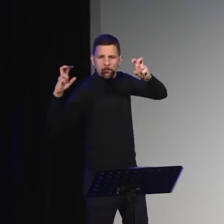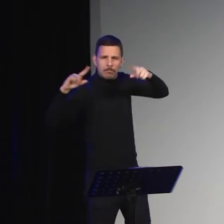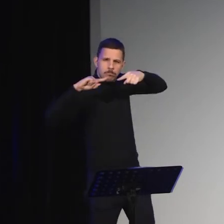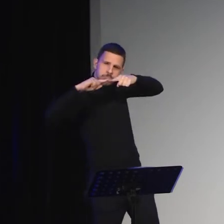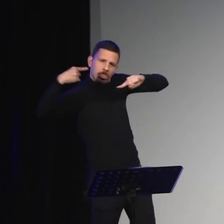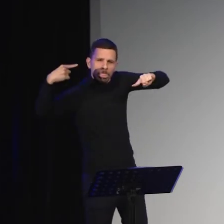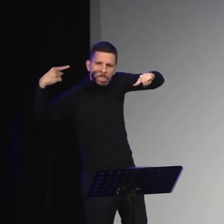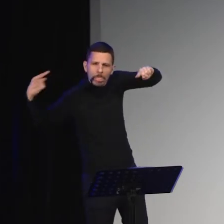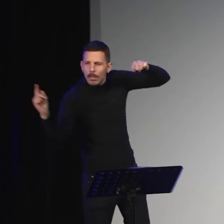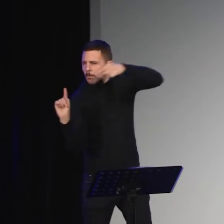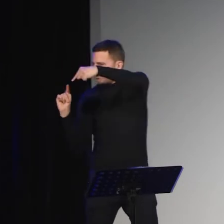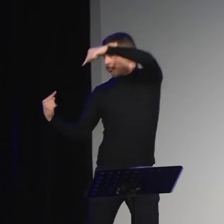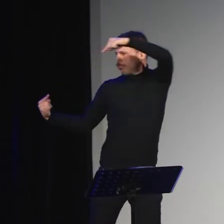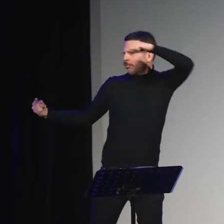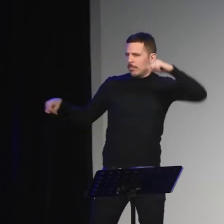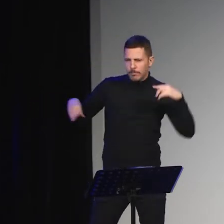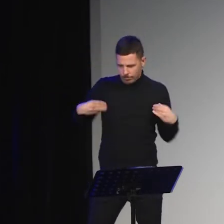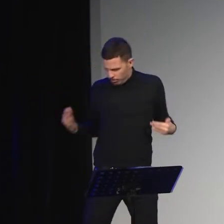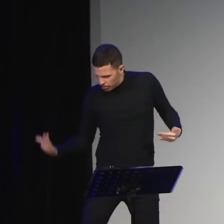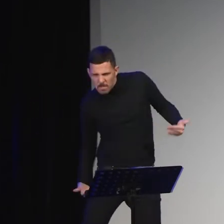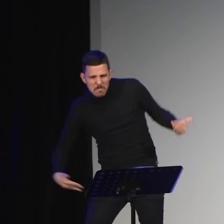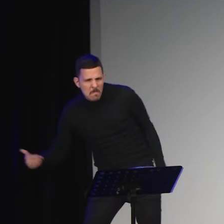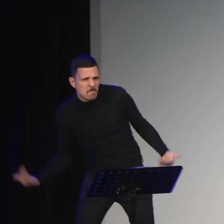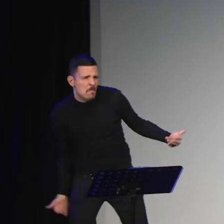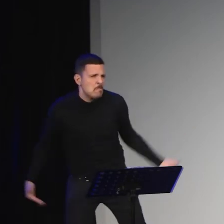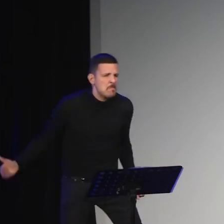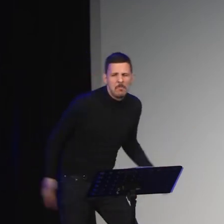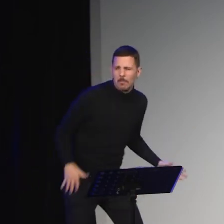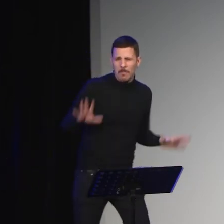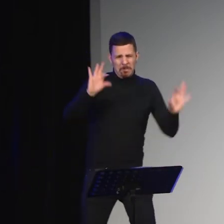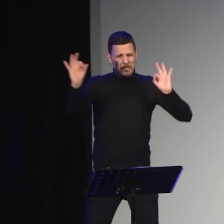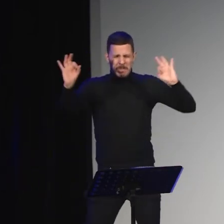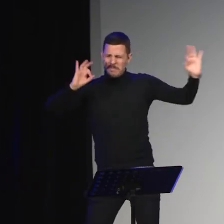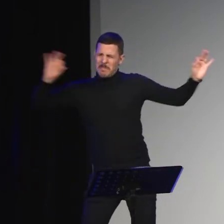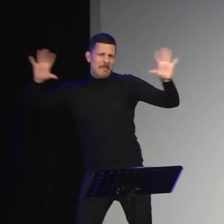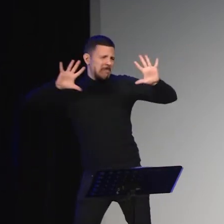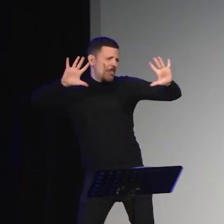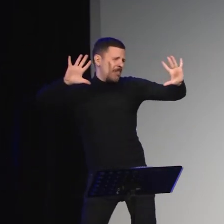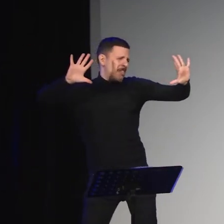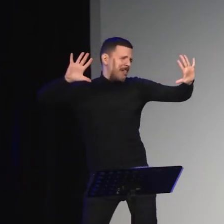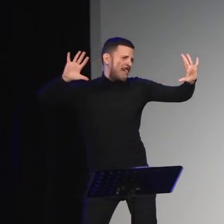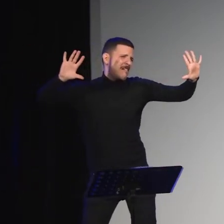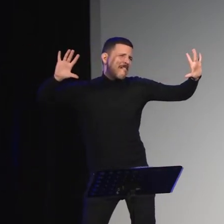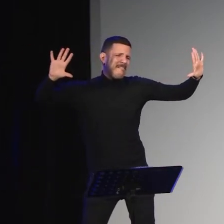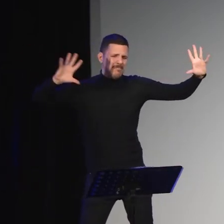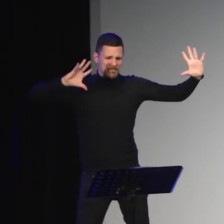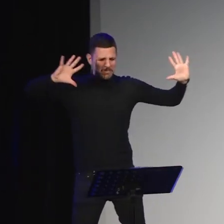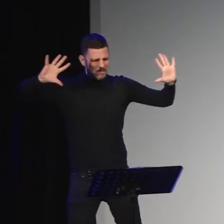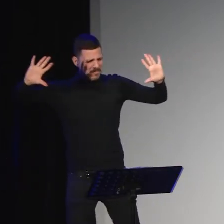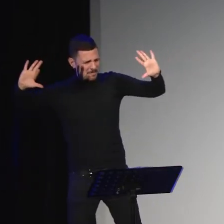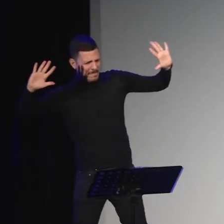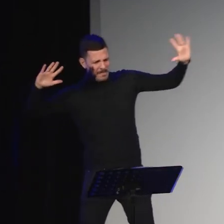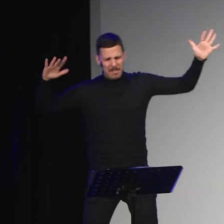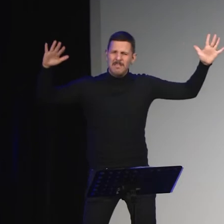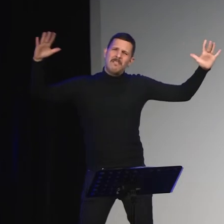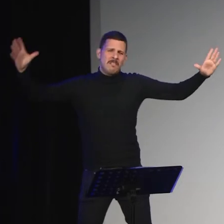bras en 20 morceaux de bras, qu'elle casse leurs jambes en 20 morceaux de jambes mortes, que la terre les multiplie, qu'elle multiplie